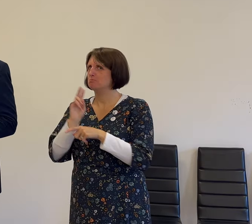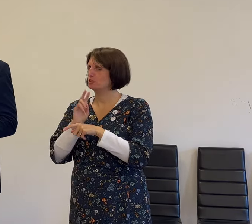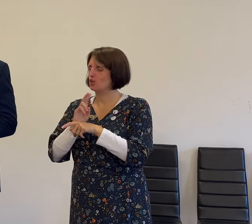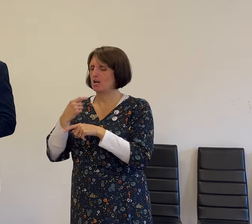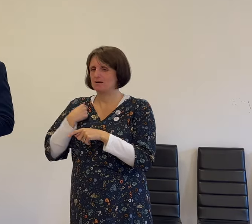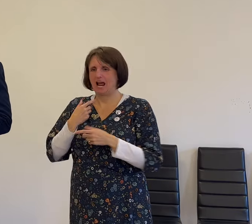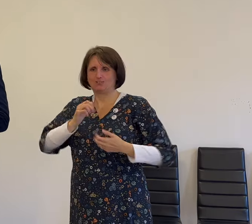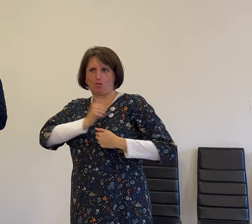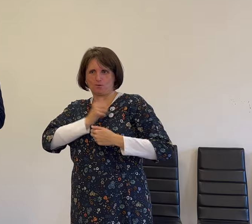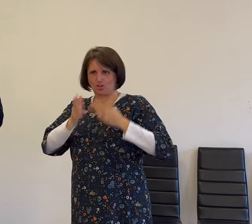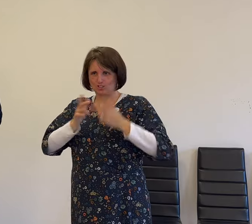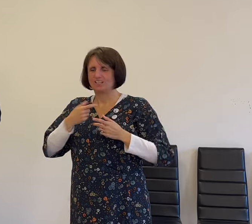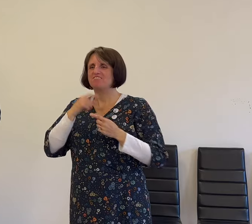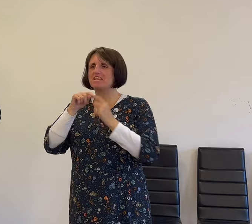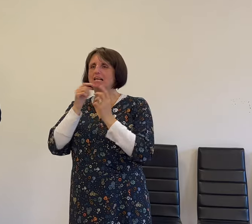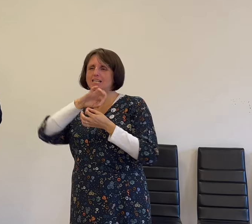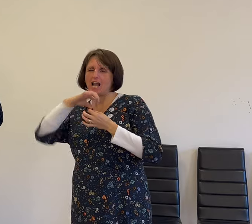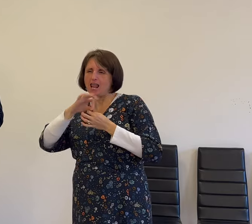těžší.